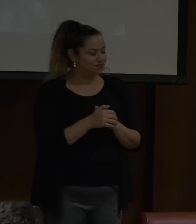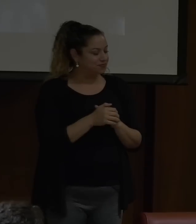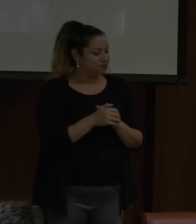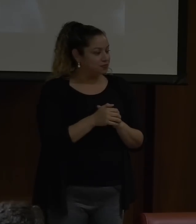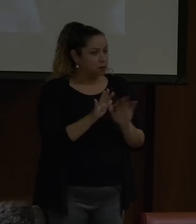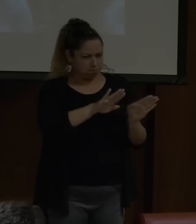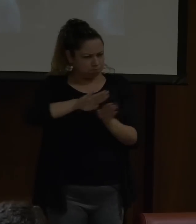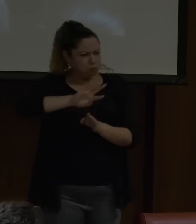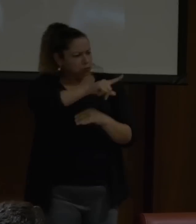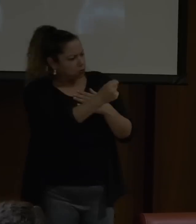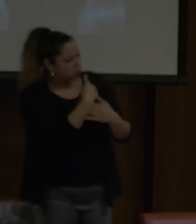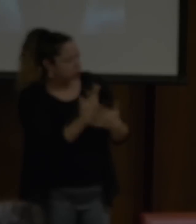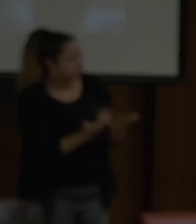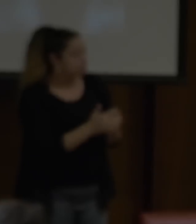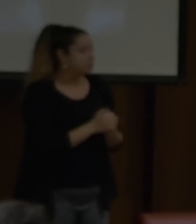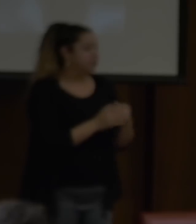Por acá tenemos una pregunta.